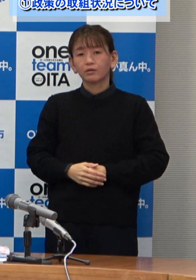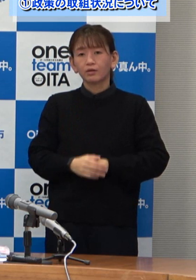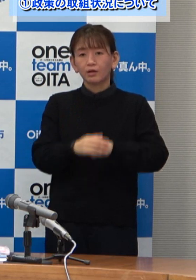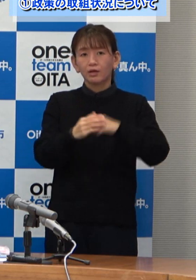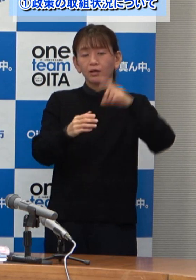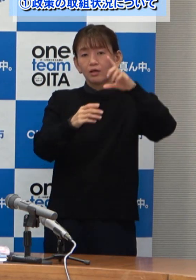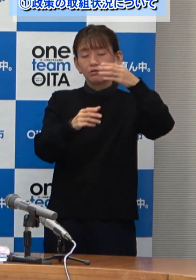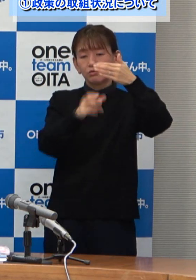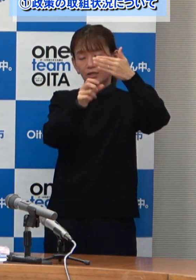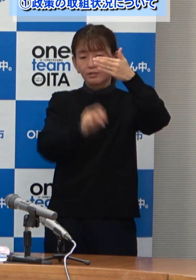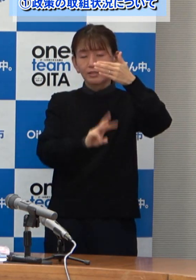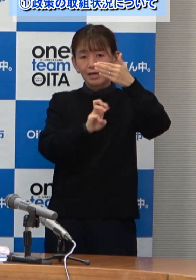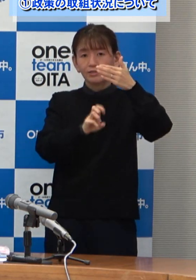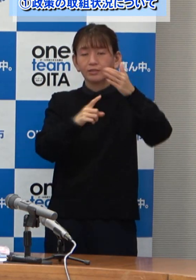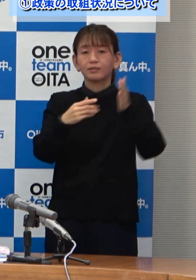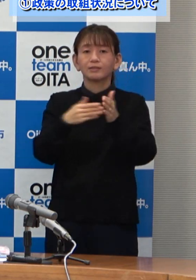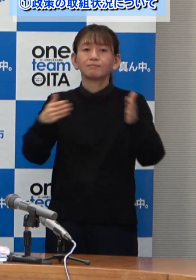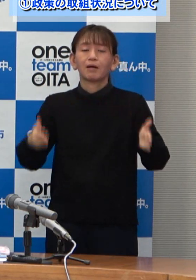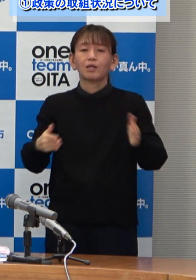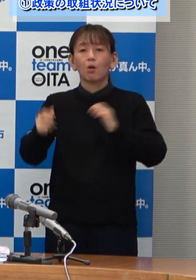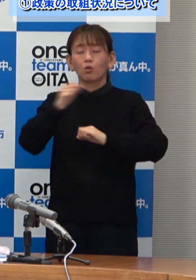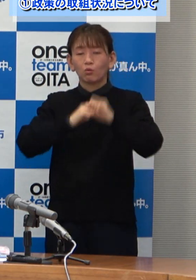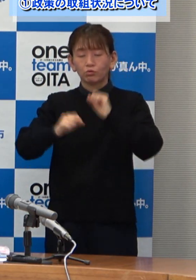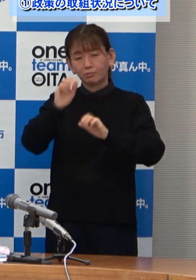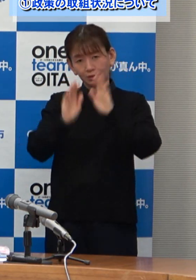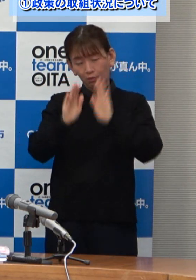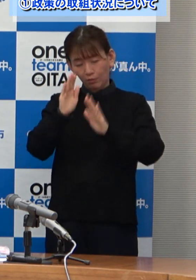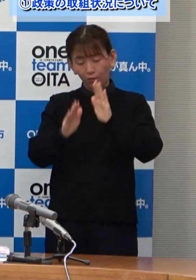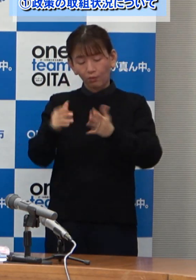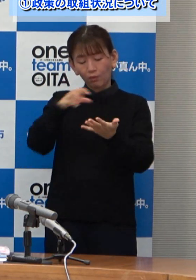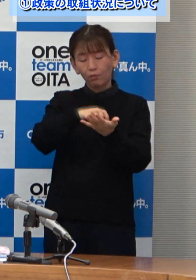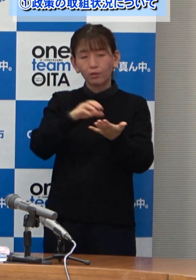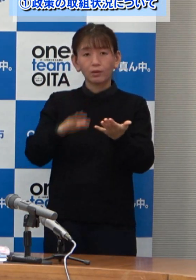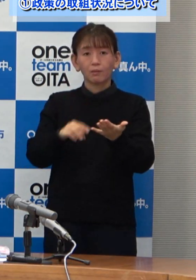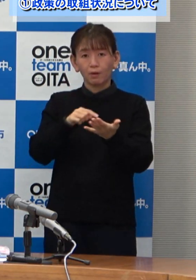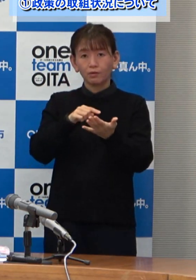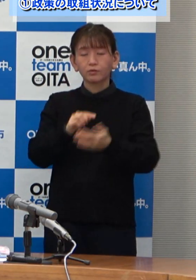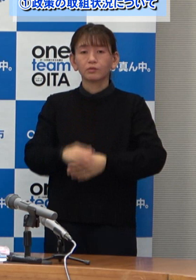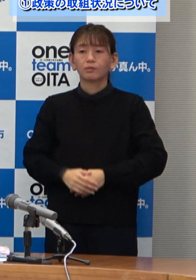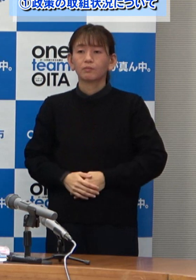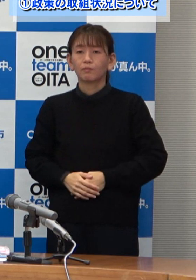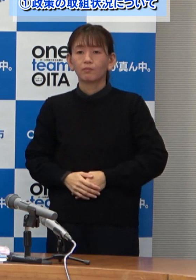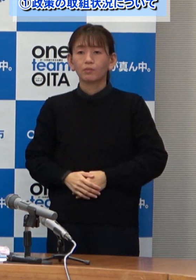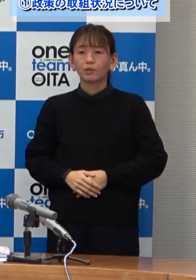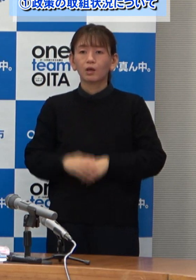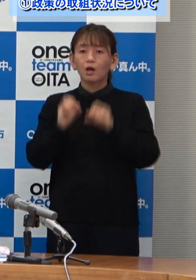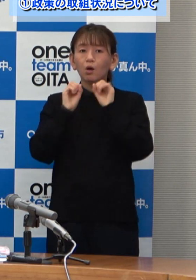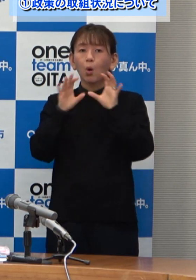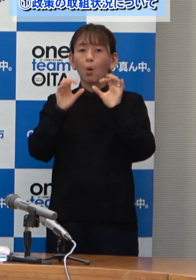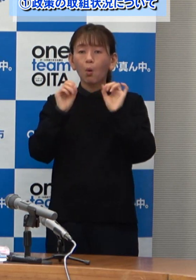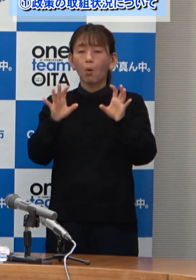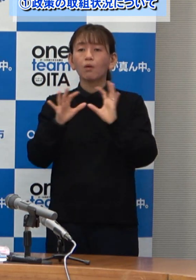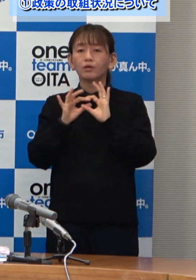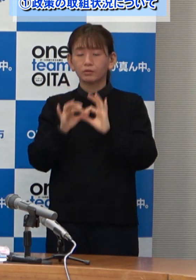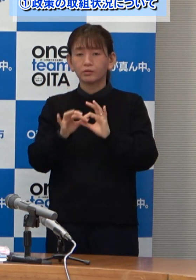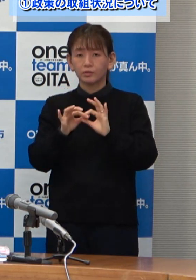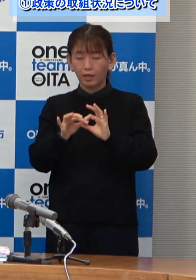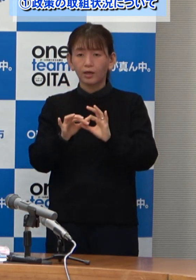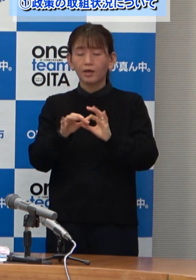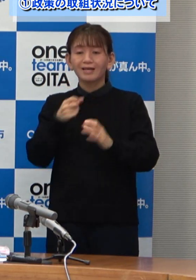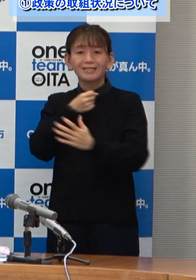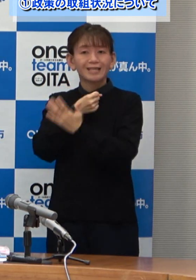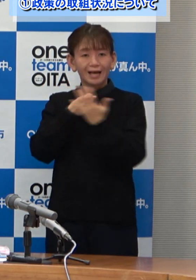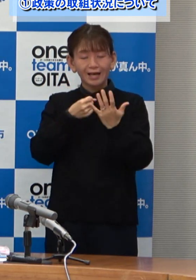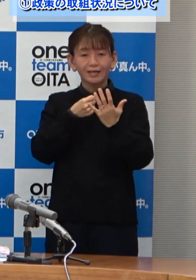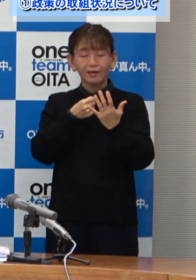取り組み状況を掲載してますで候補については本日の記者会見を始め市のホームページ